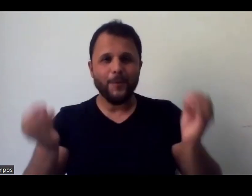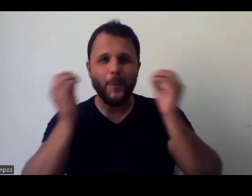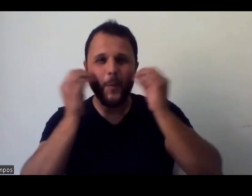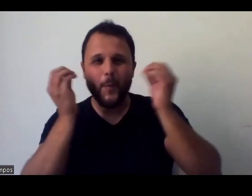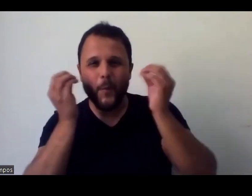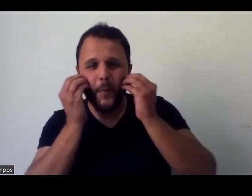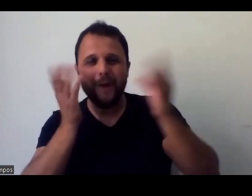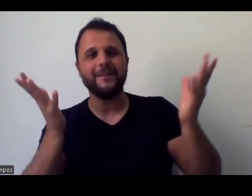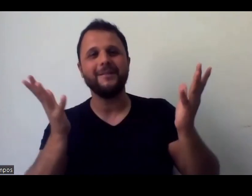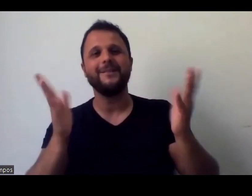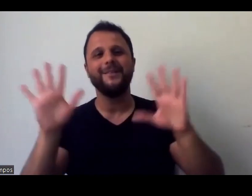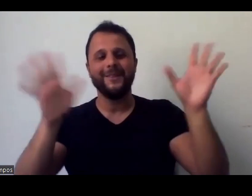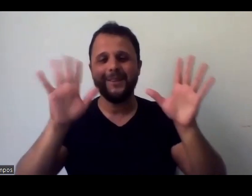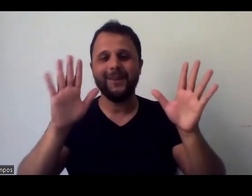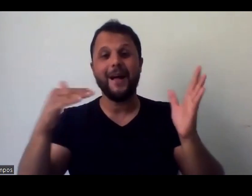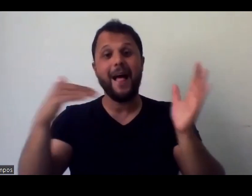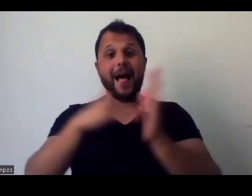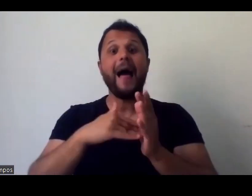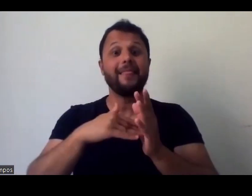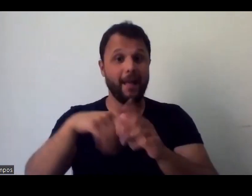Obrigada, gente. Até a próxima.